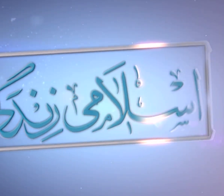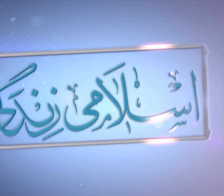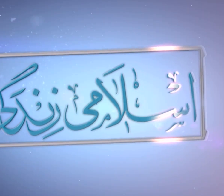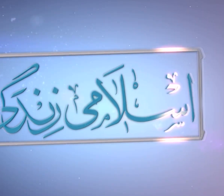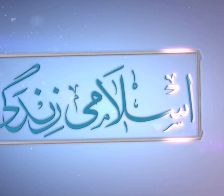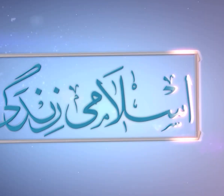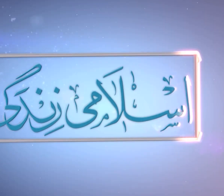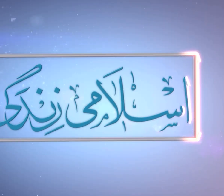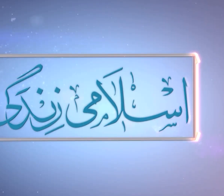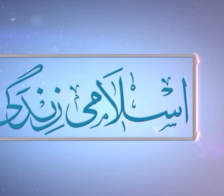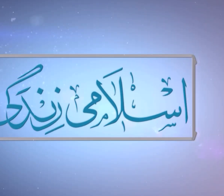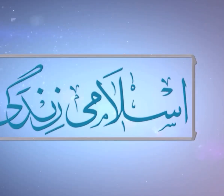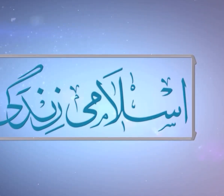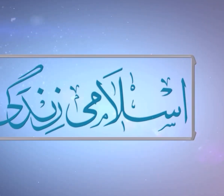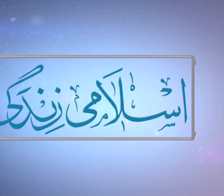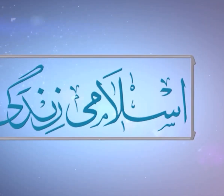تیرے دین کی سرفرازی۔